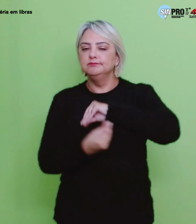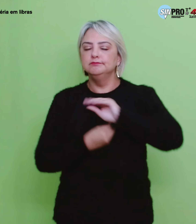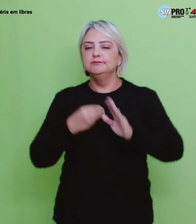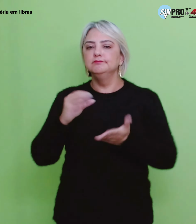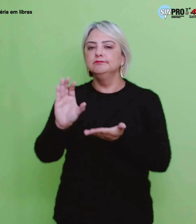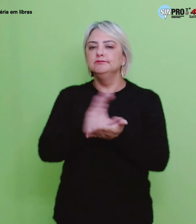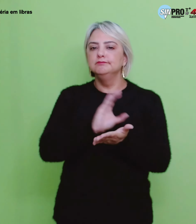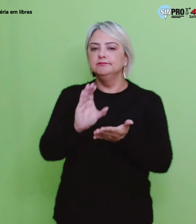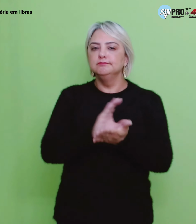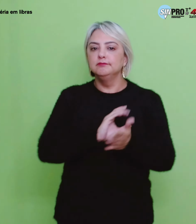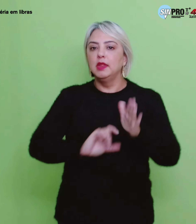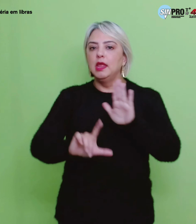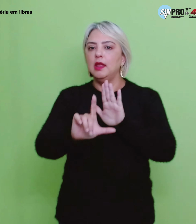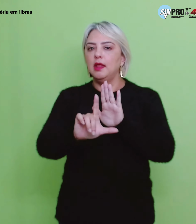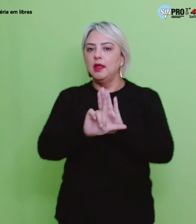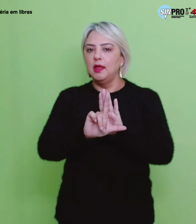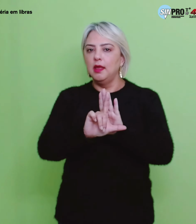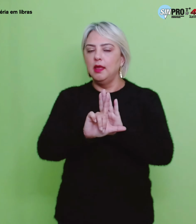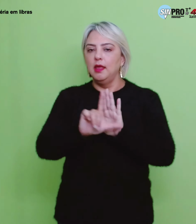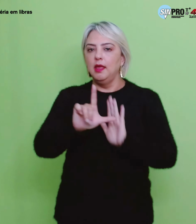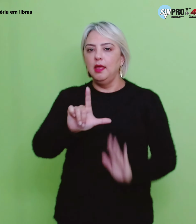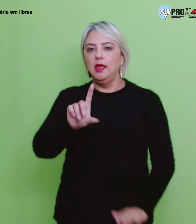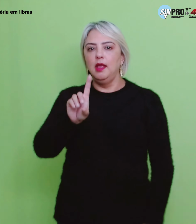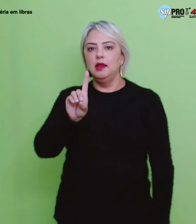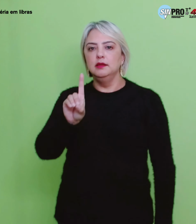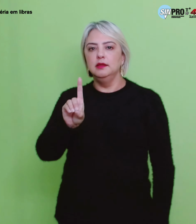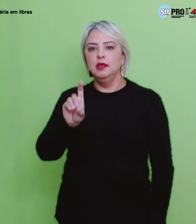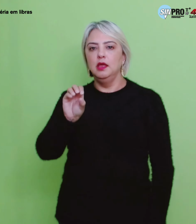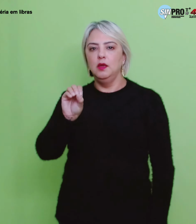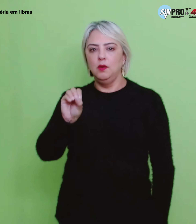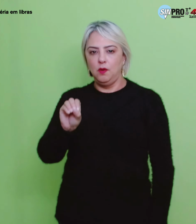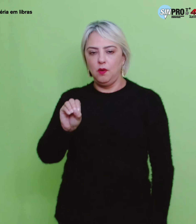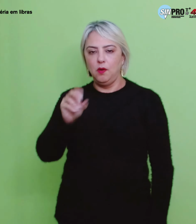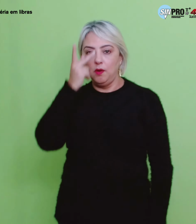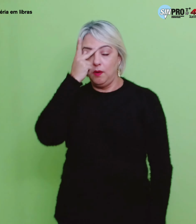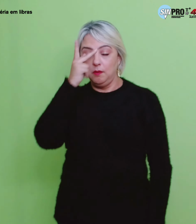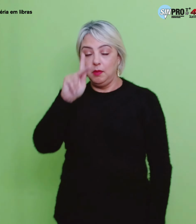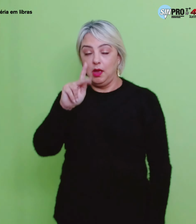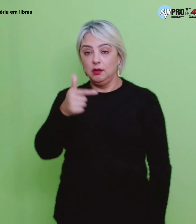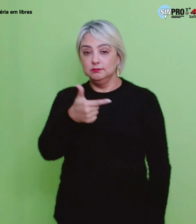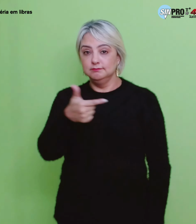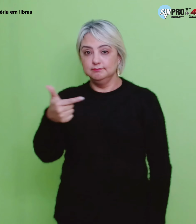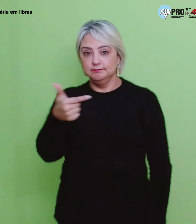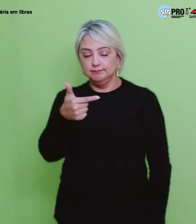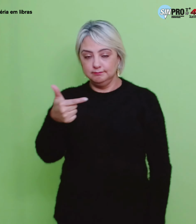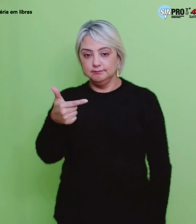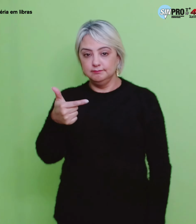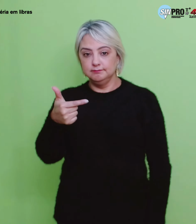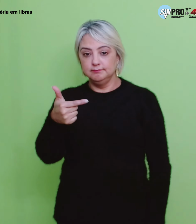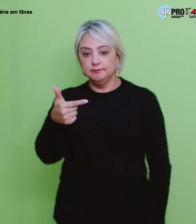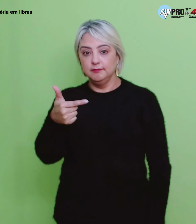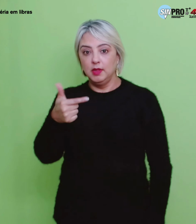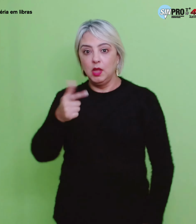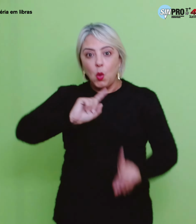de Orçamento, via Lei de Diretrizes Orçamentárias para 2022,